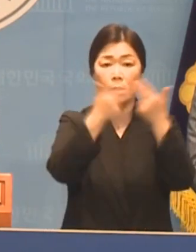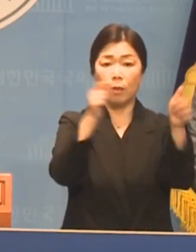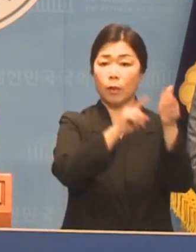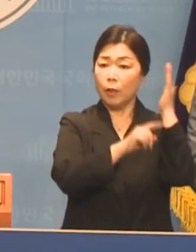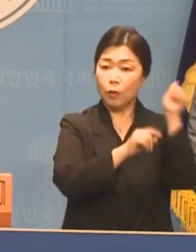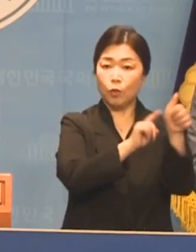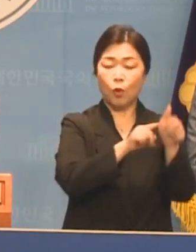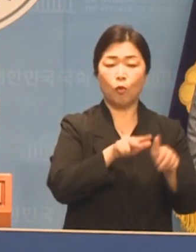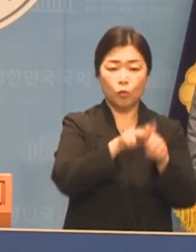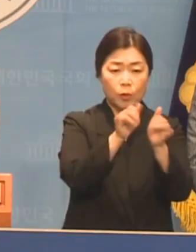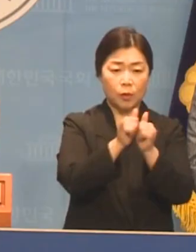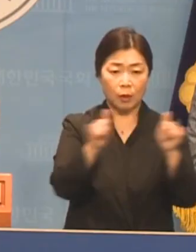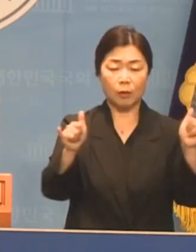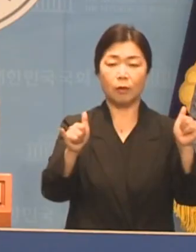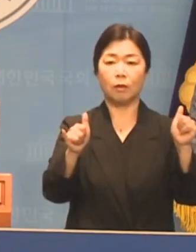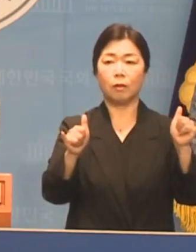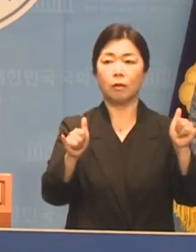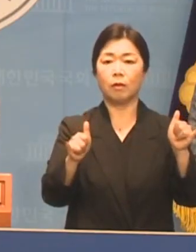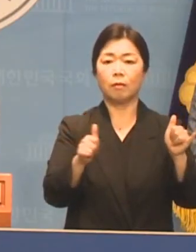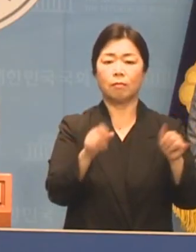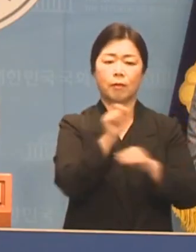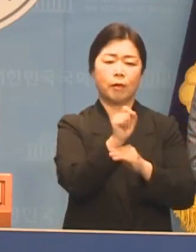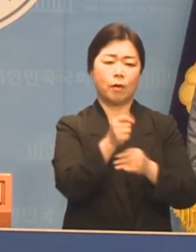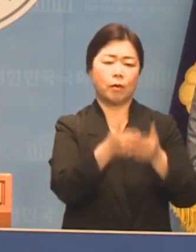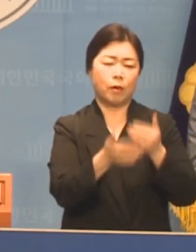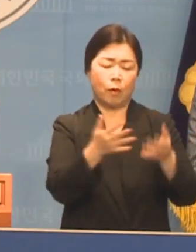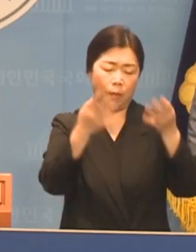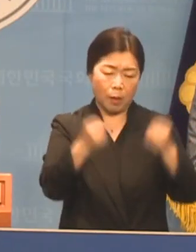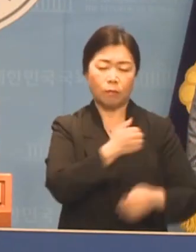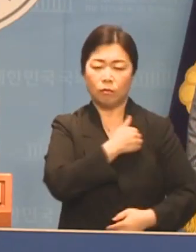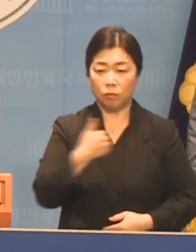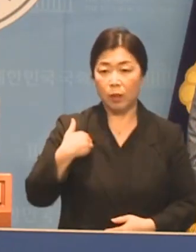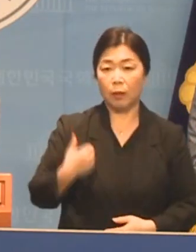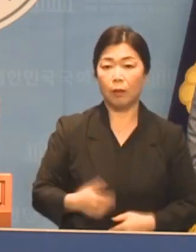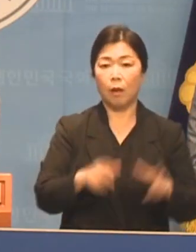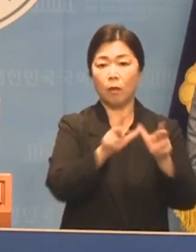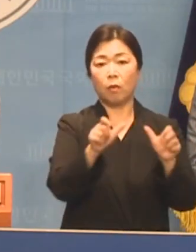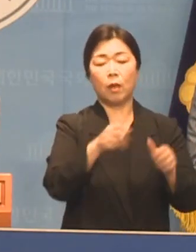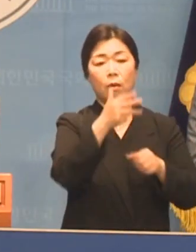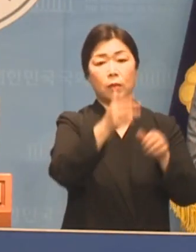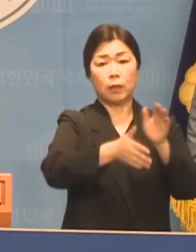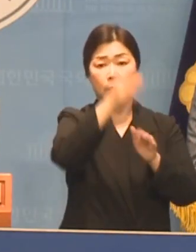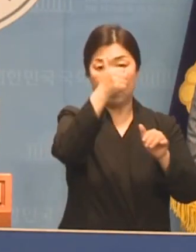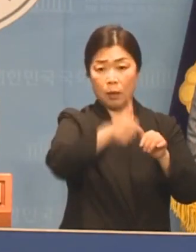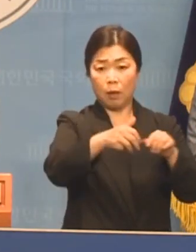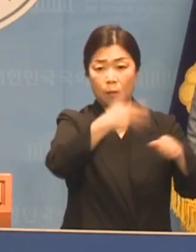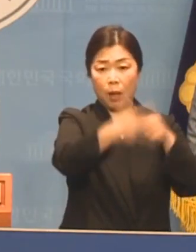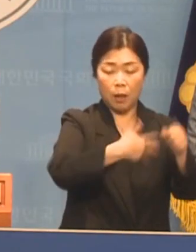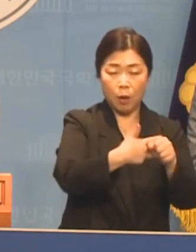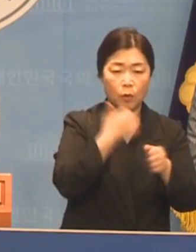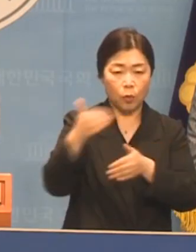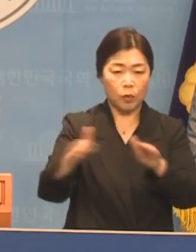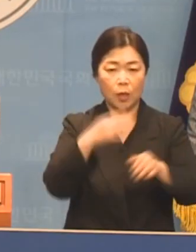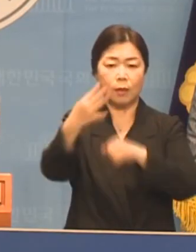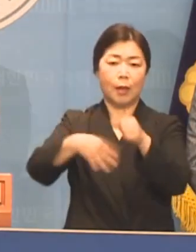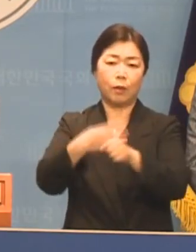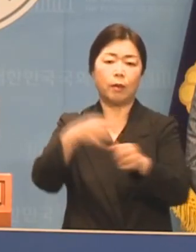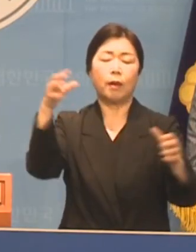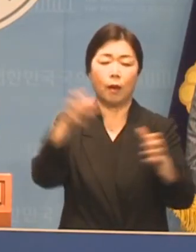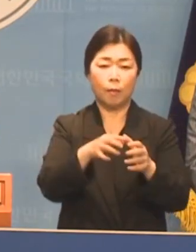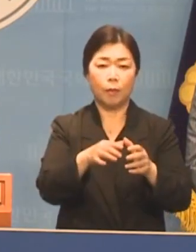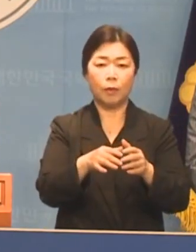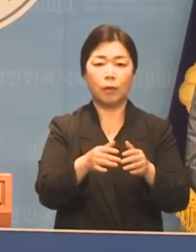대통령 후보는 풍부한 행정 경험을 갖고 있습니다. 성남시장 8년, 경기도지사 4년을